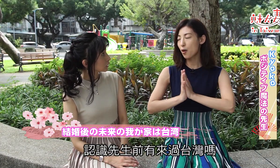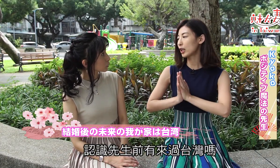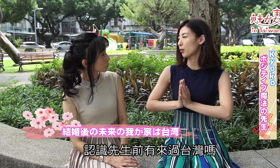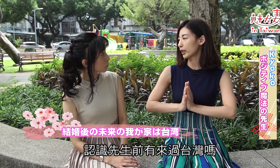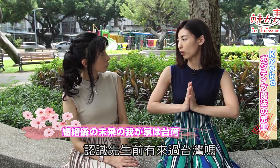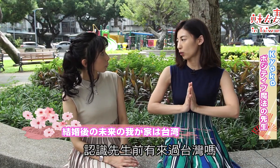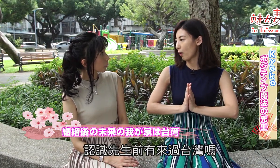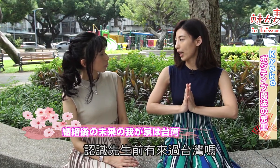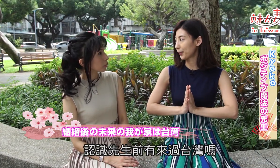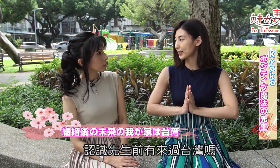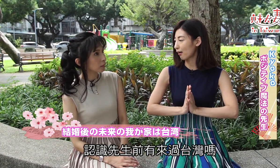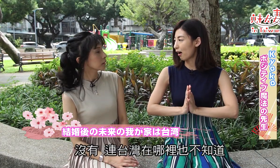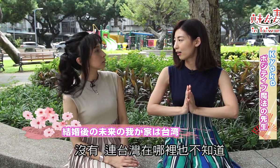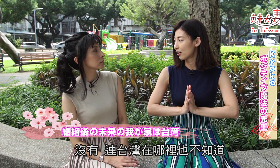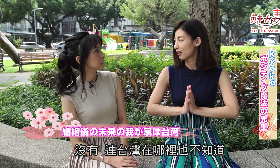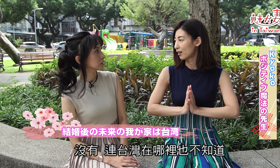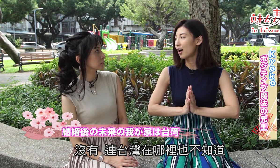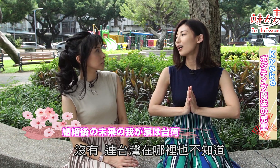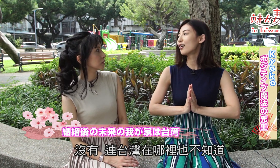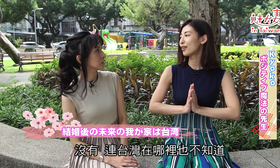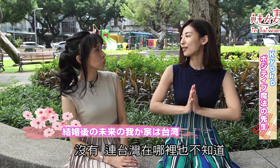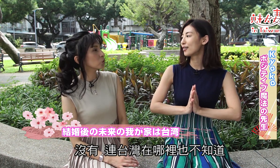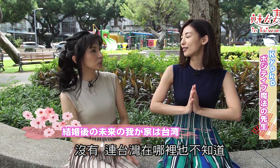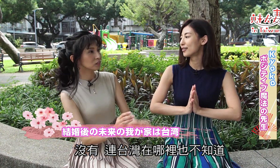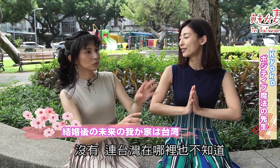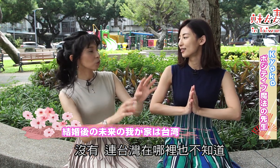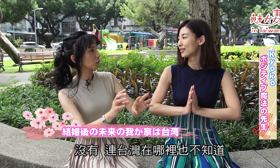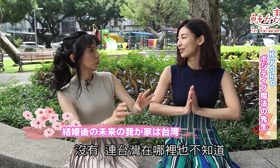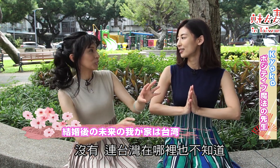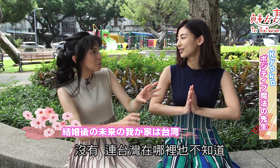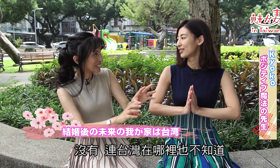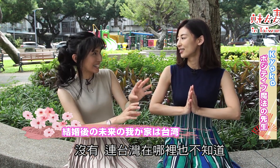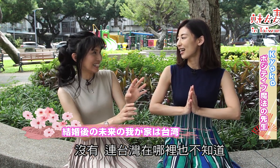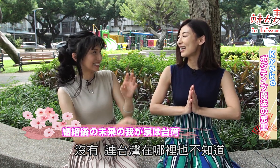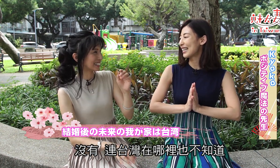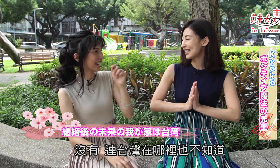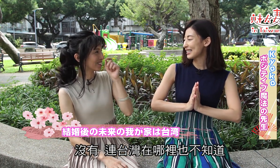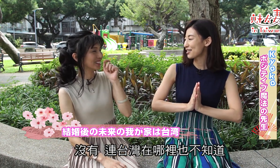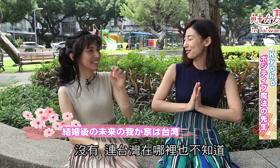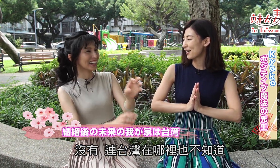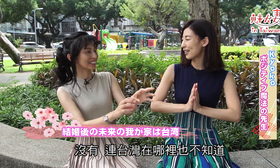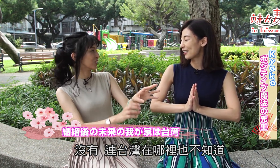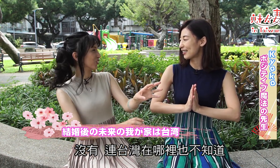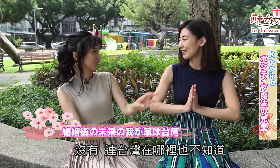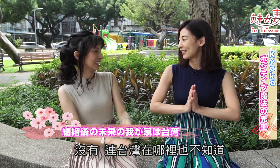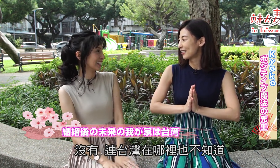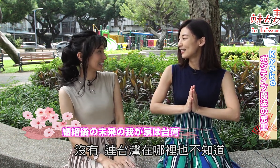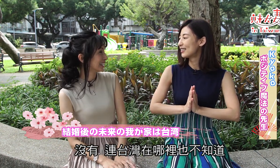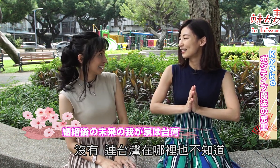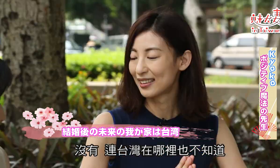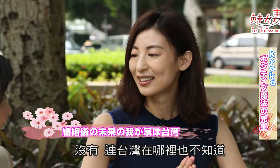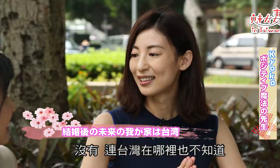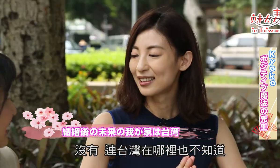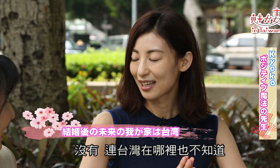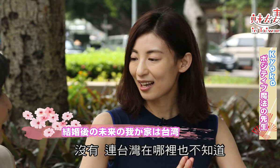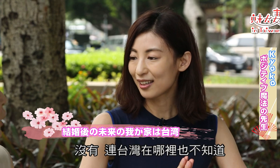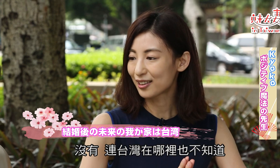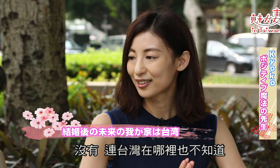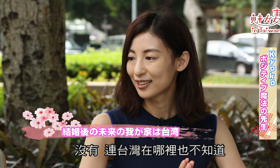湾には行ったことはありましたか？ ないです。どこにあるのかも知りませんでした。台湾って何どこみたいな感じで、 はい、うん、